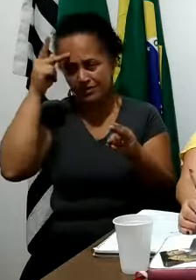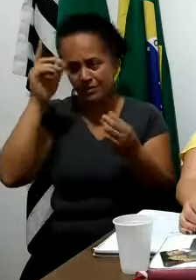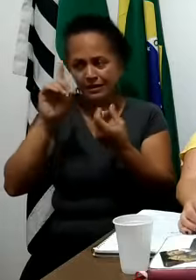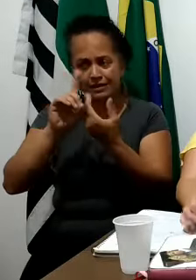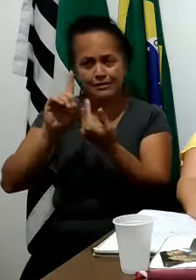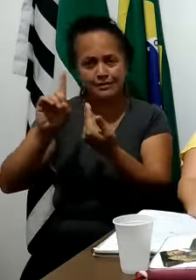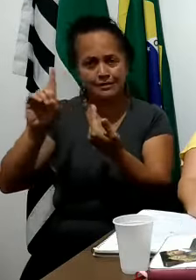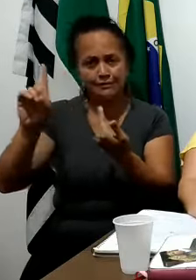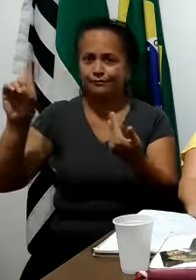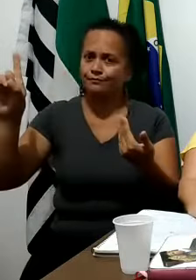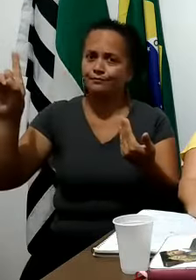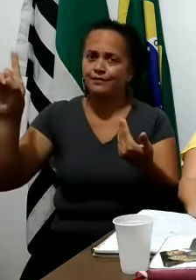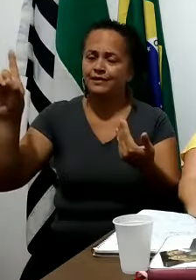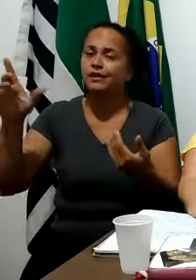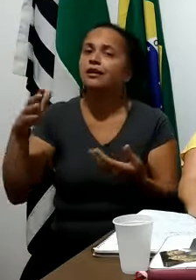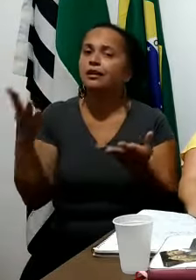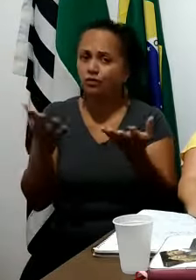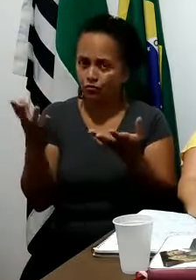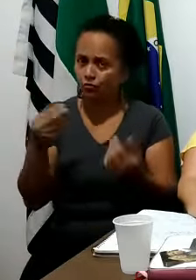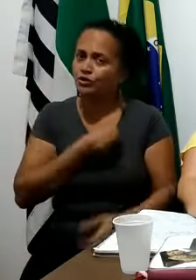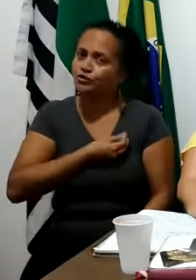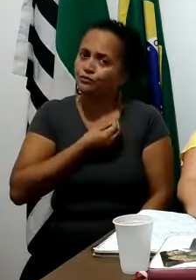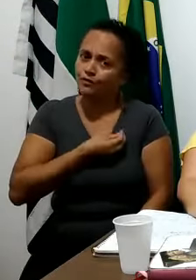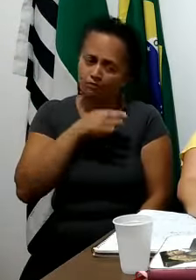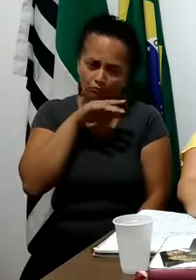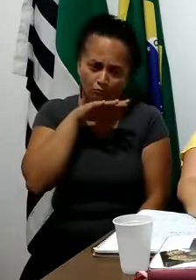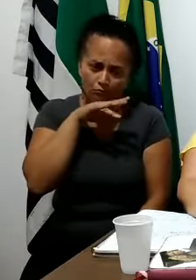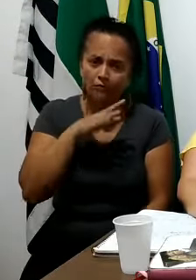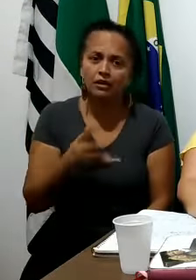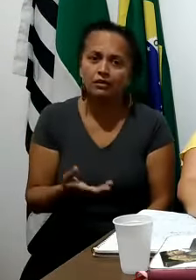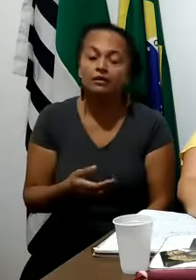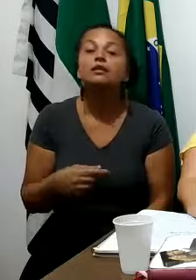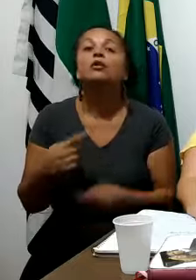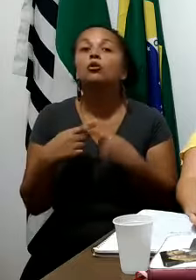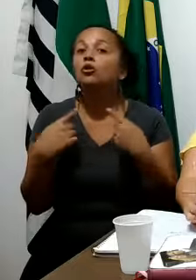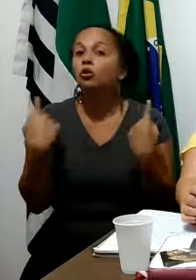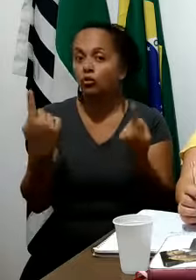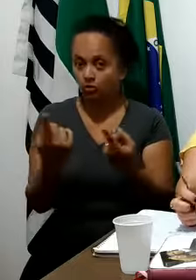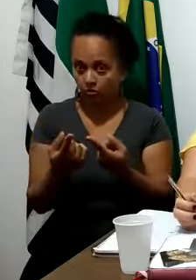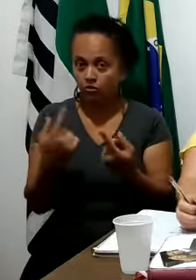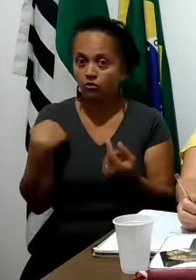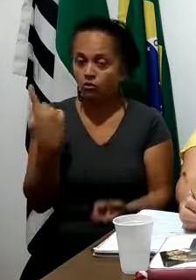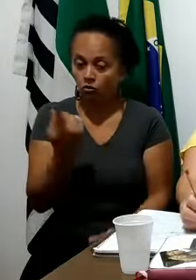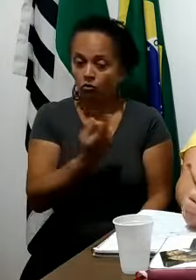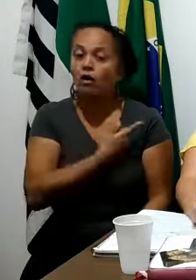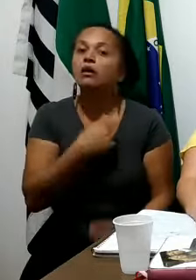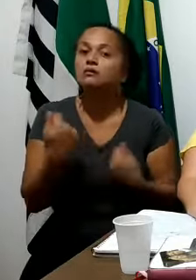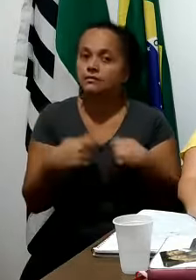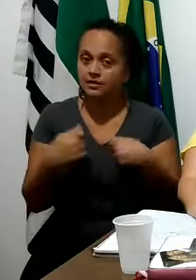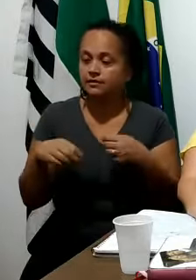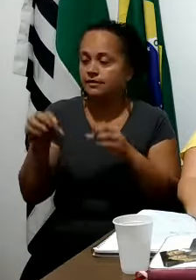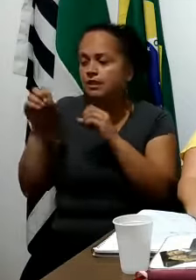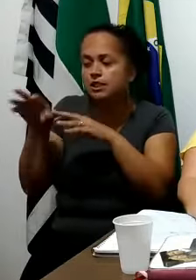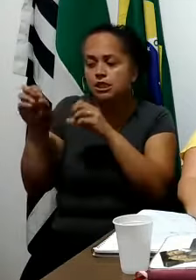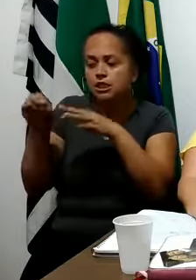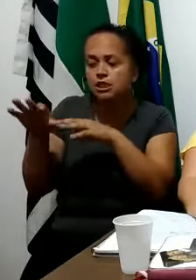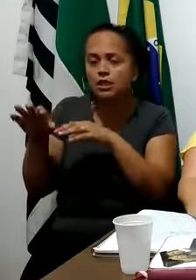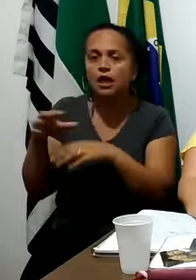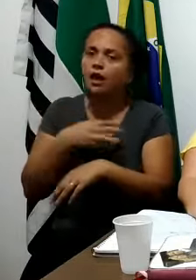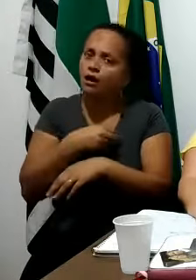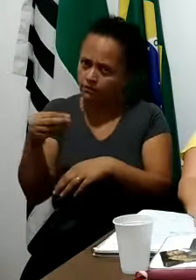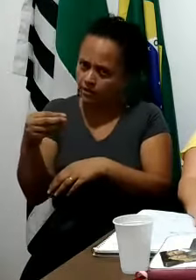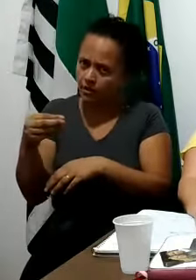possa inculcar essa palavra na cabeça dos nossos filhos, né? Você que é responsável por uma